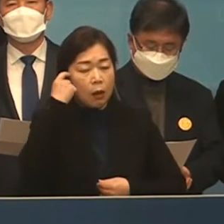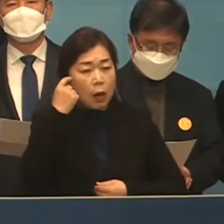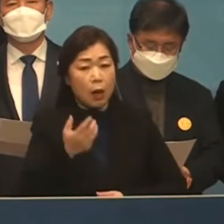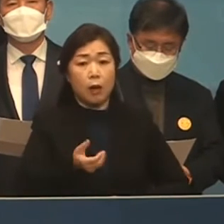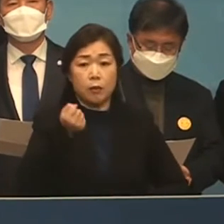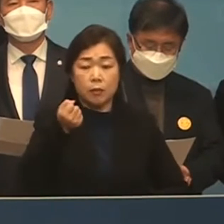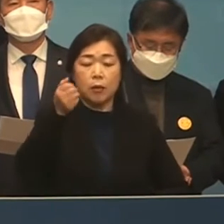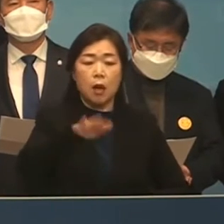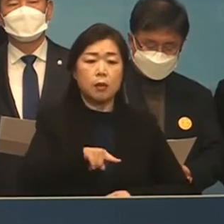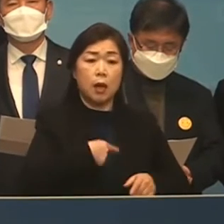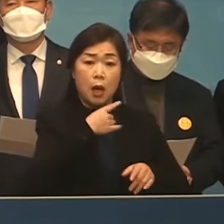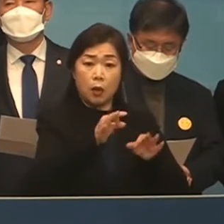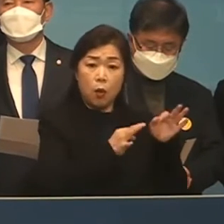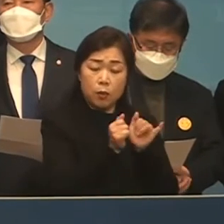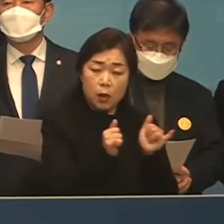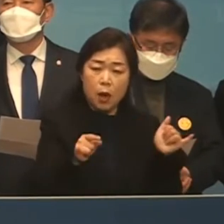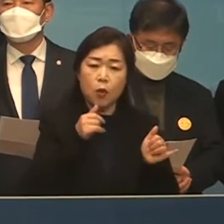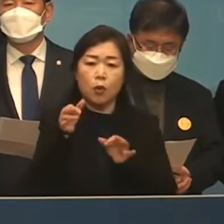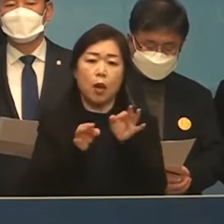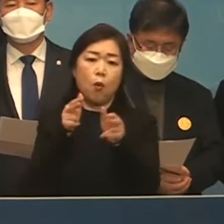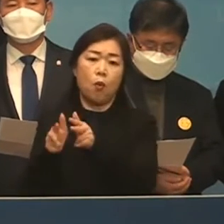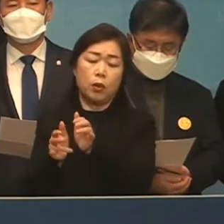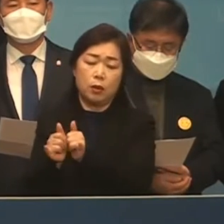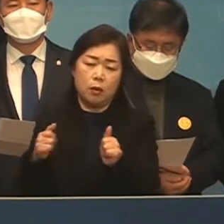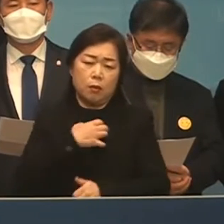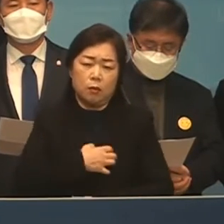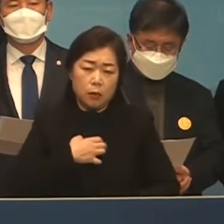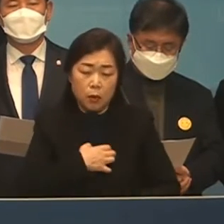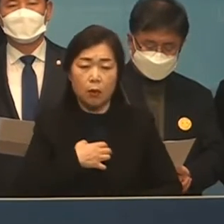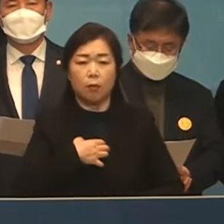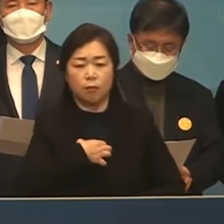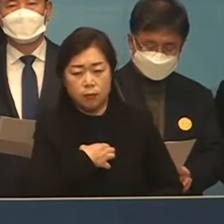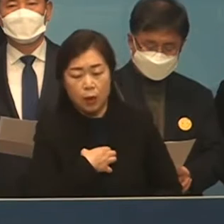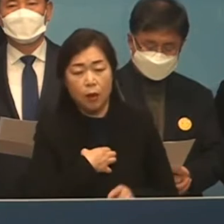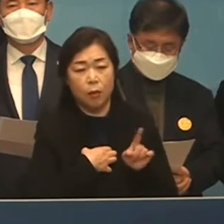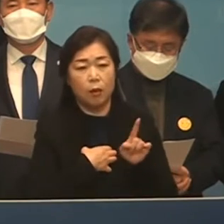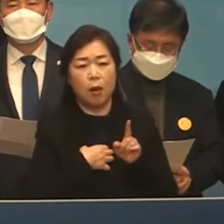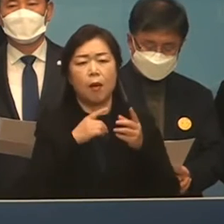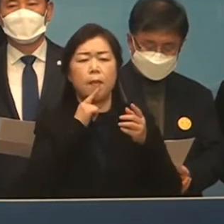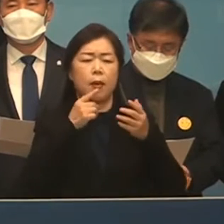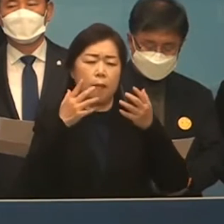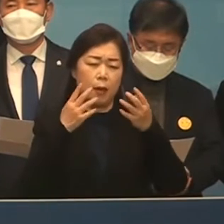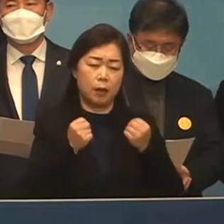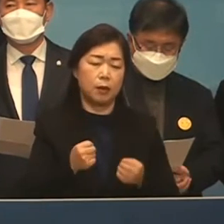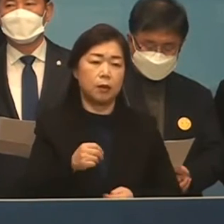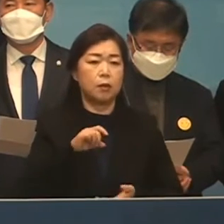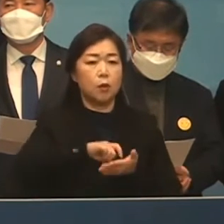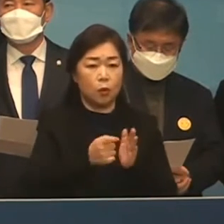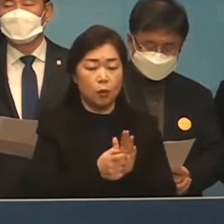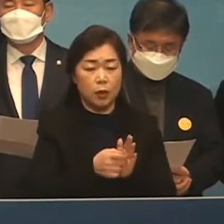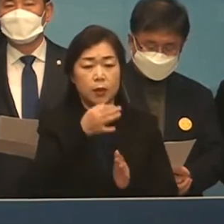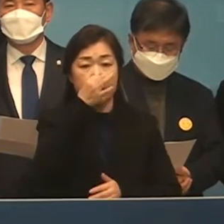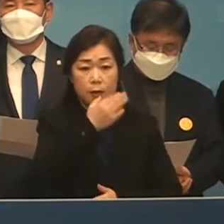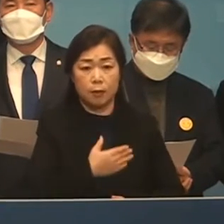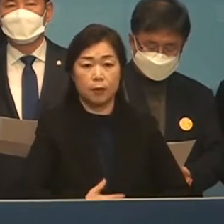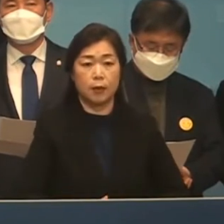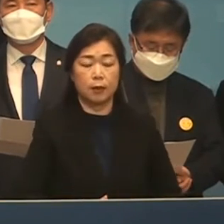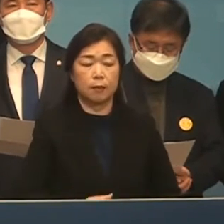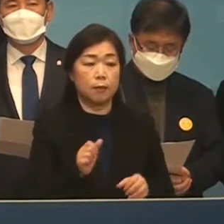시작한 자영업자, 소상공인들의 걱정과 근심은 이루 말할 수가 없습니다.